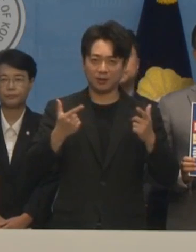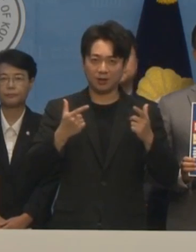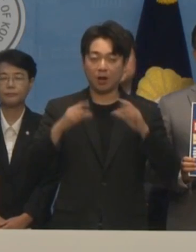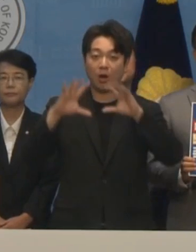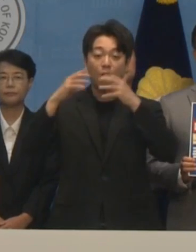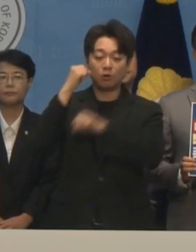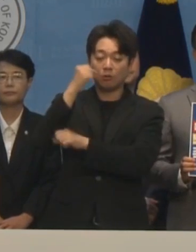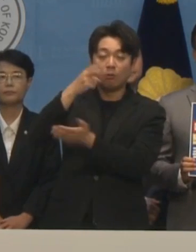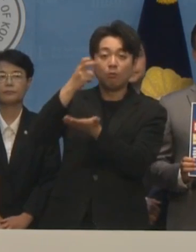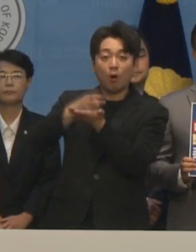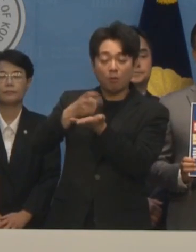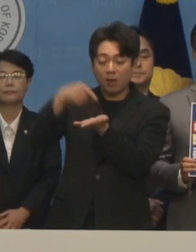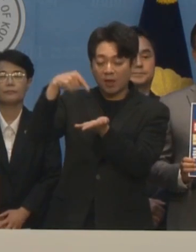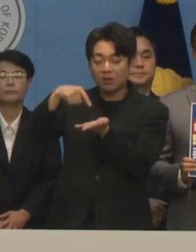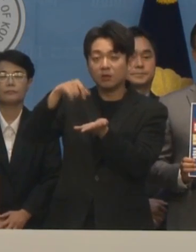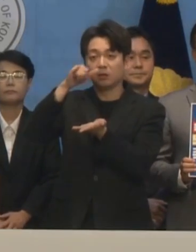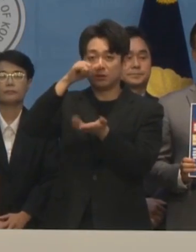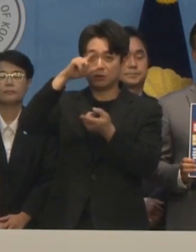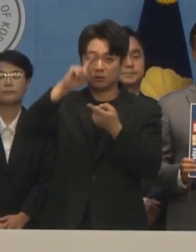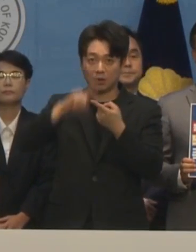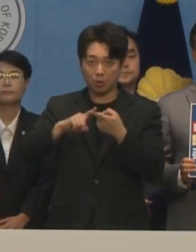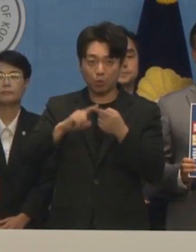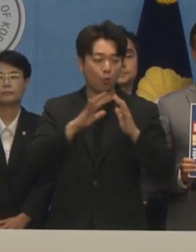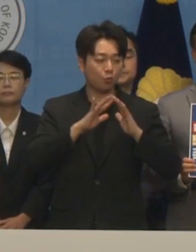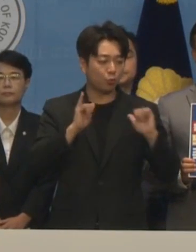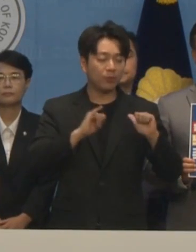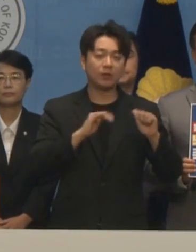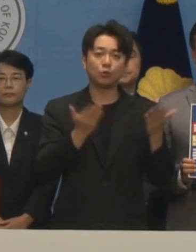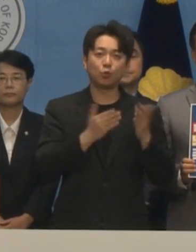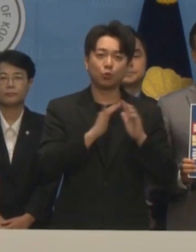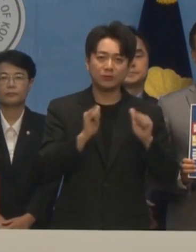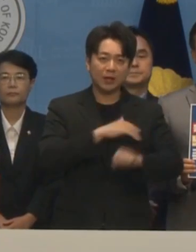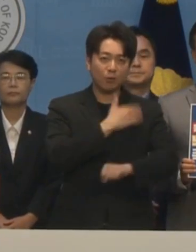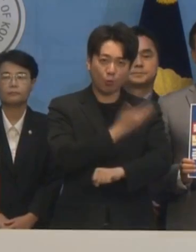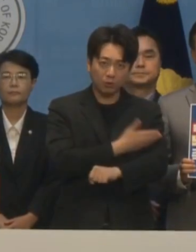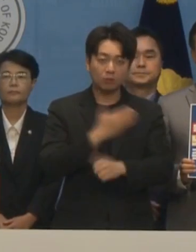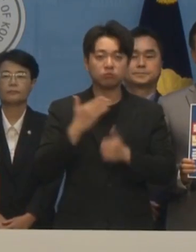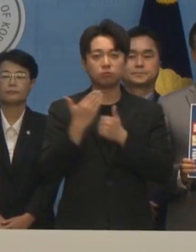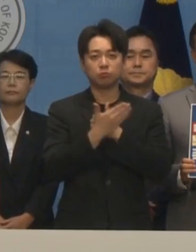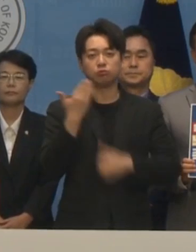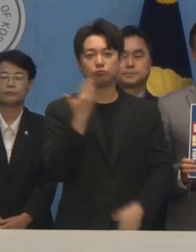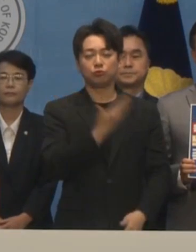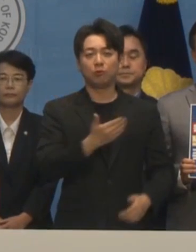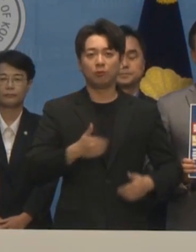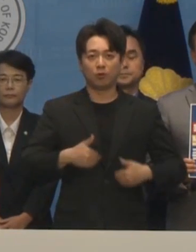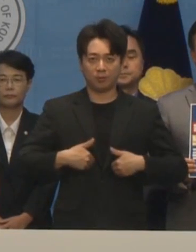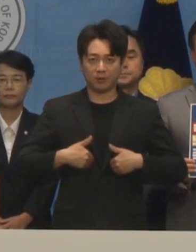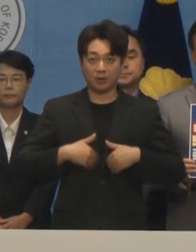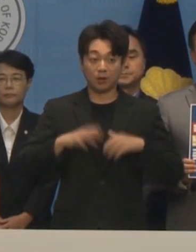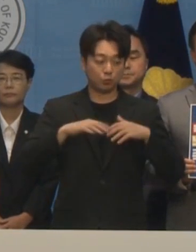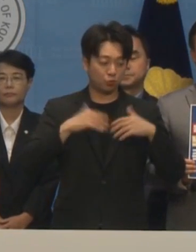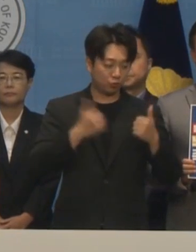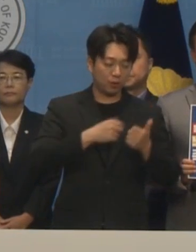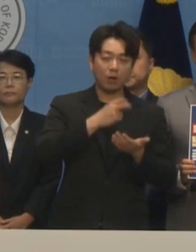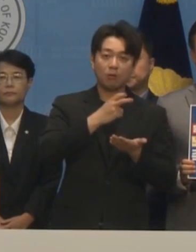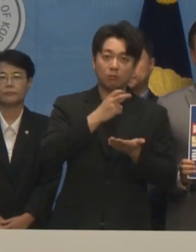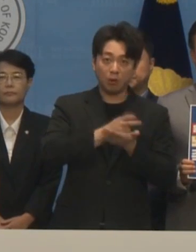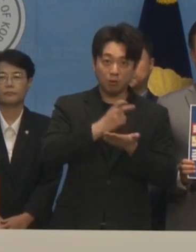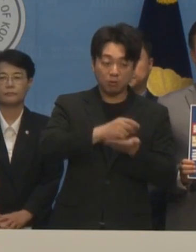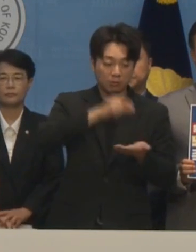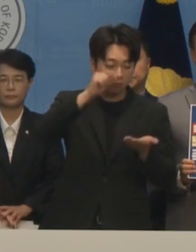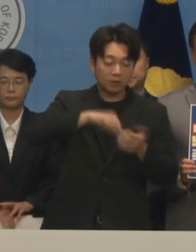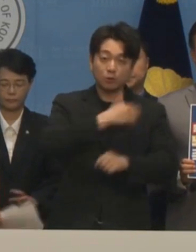헌법이 보장한 기본권을 국민에게 돌려드리는 것입니다. 국회의 입법권을 무시하고 헌법을